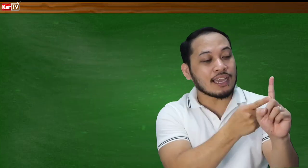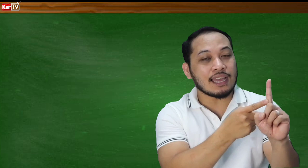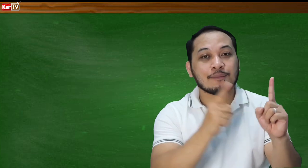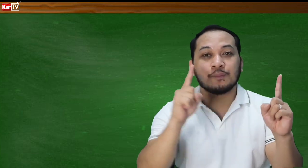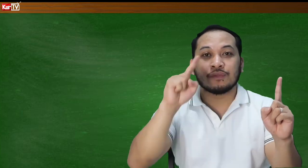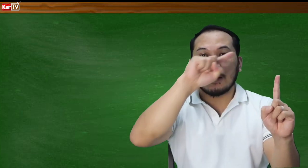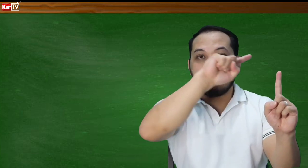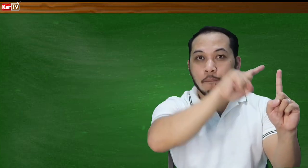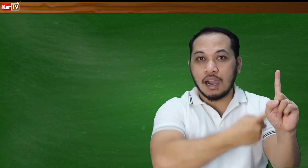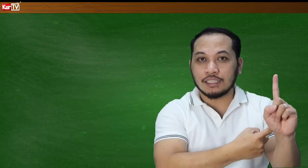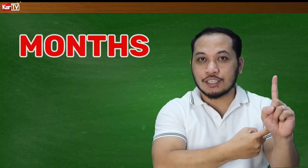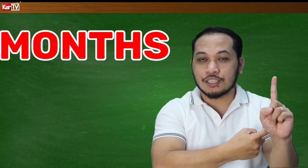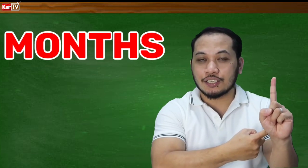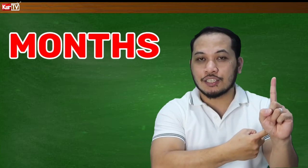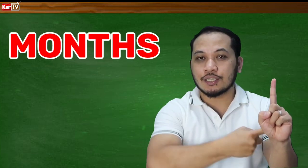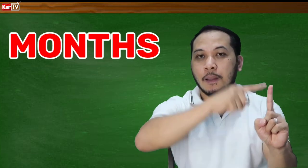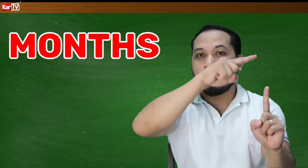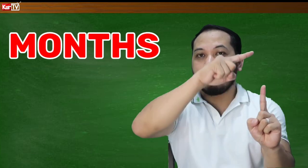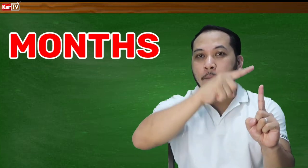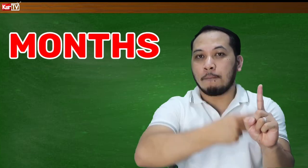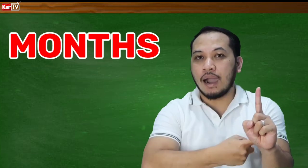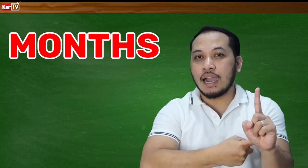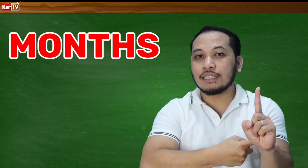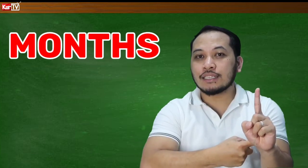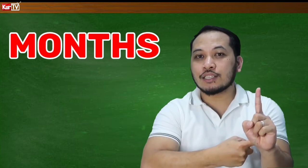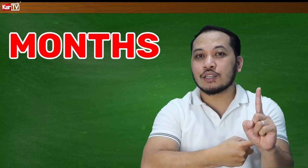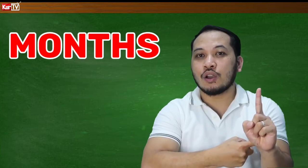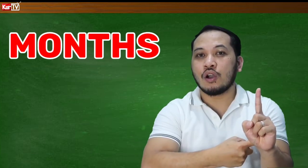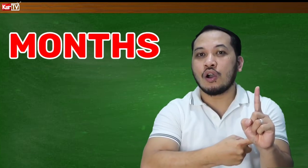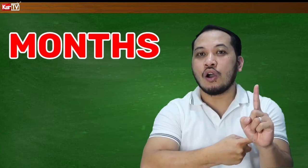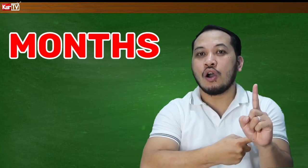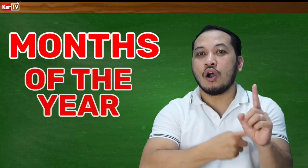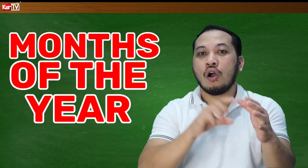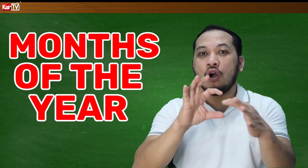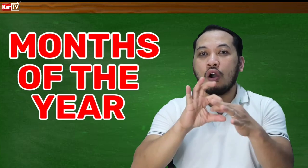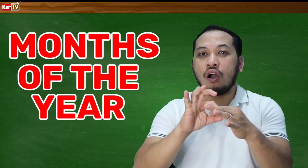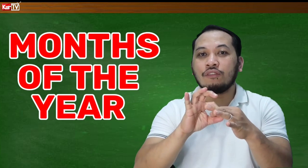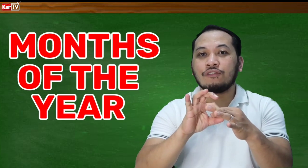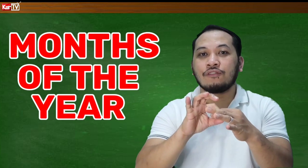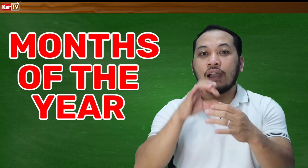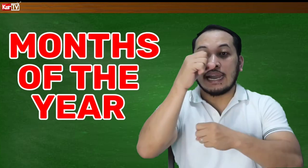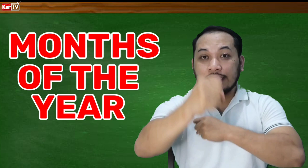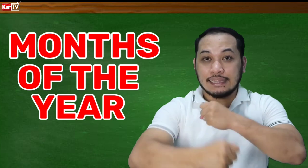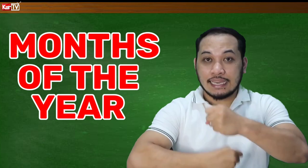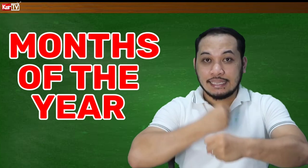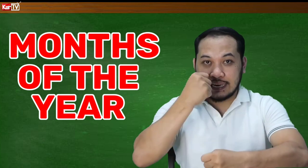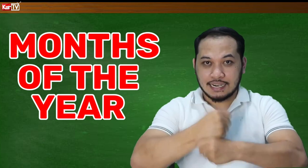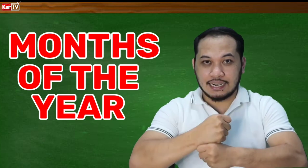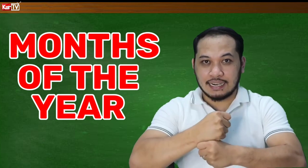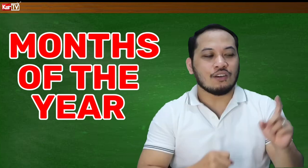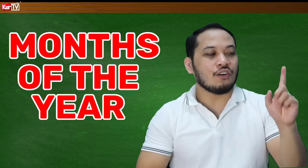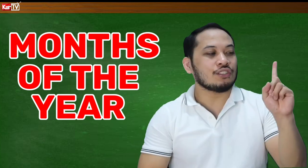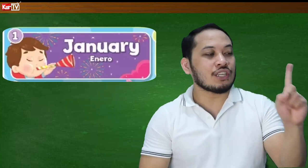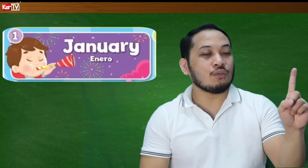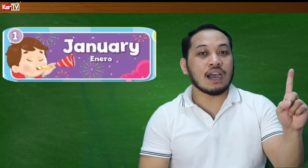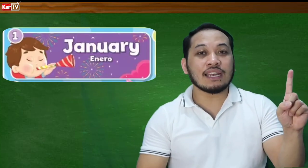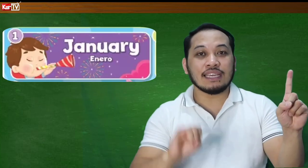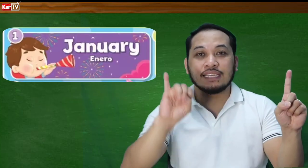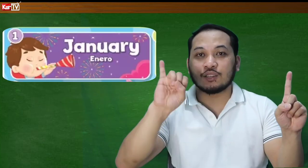ayan. Months. Months of the year. Oh, January. So,